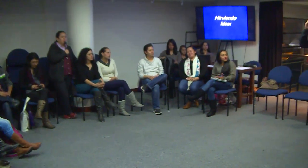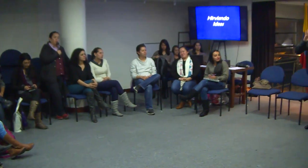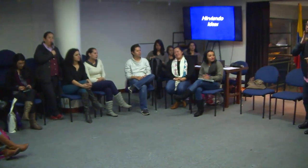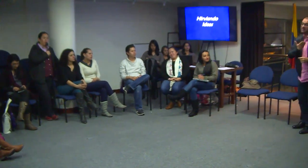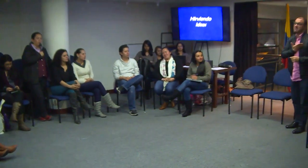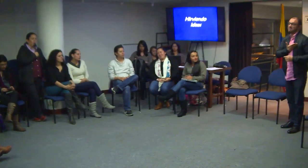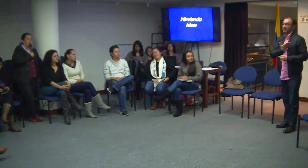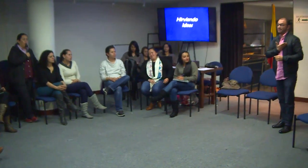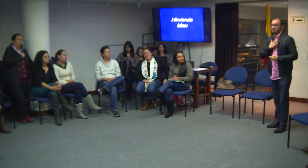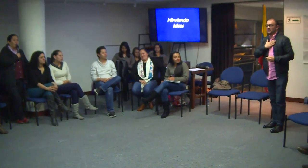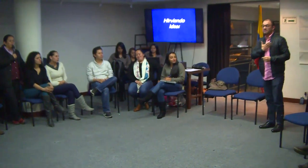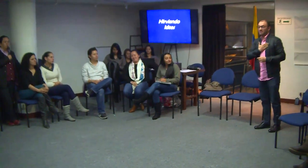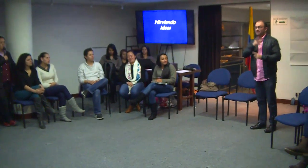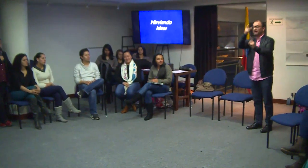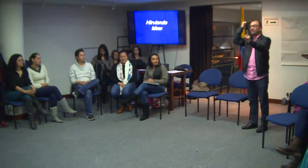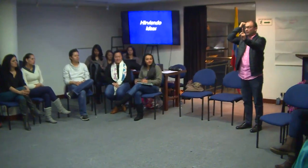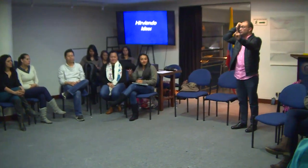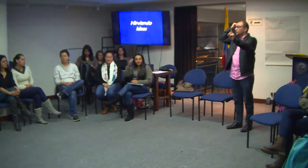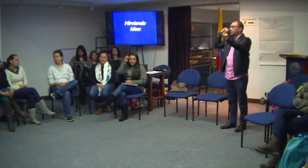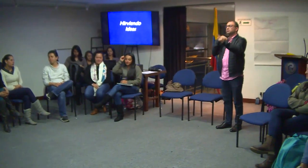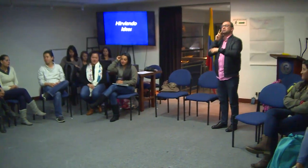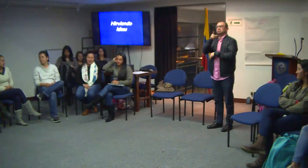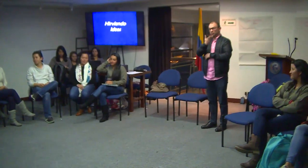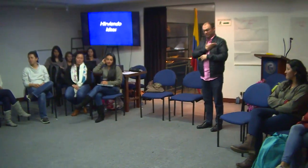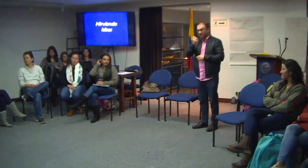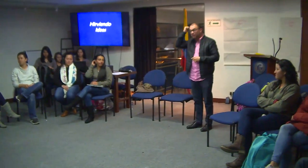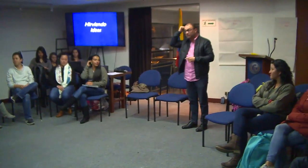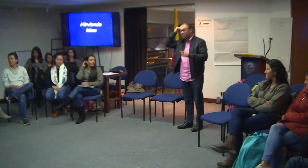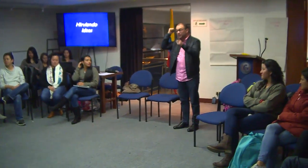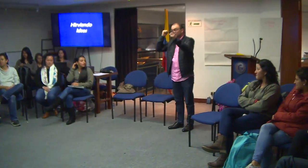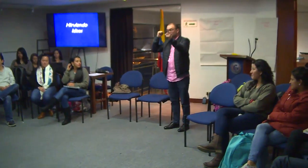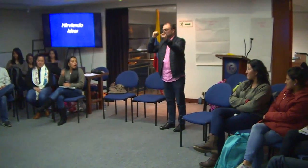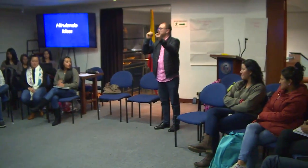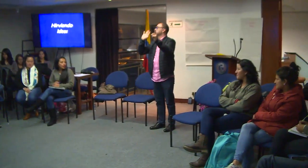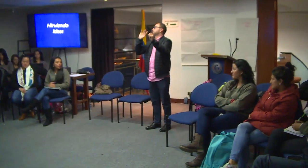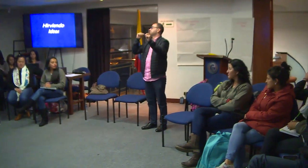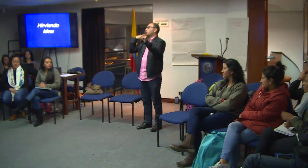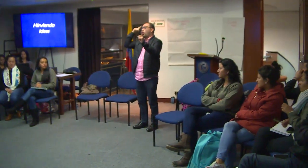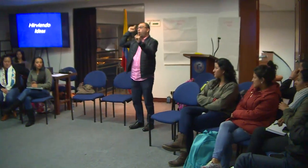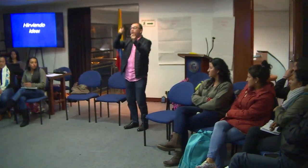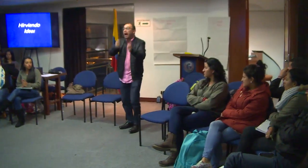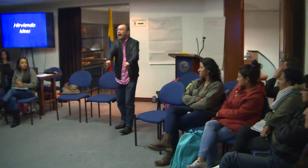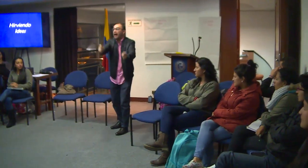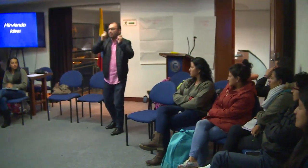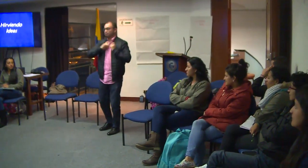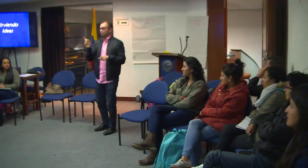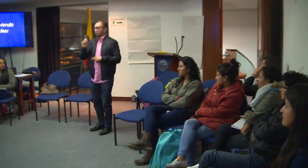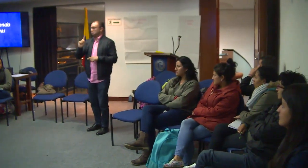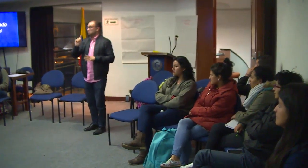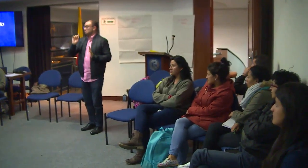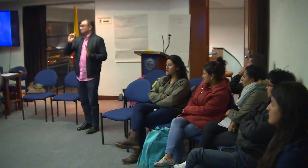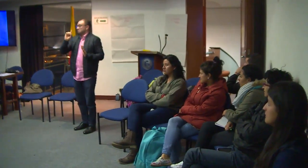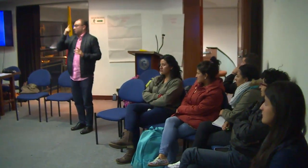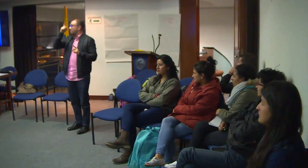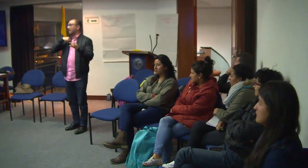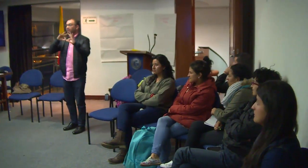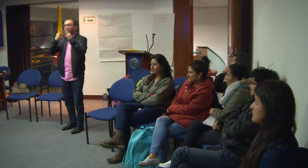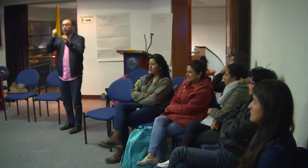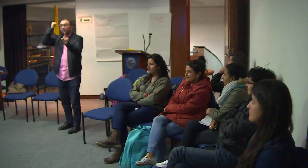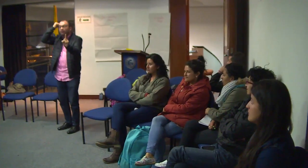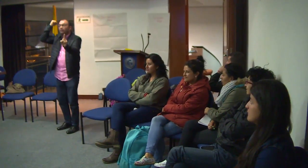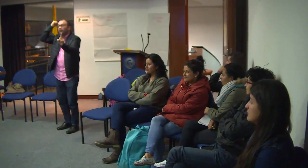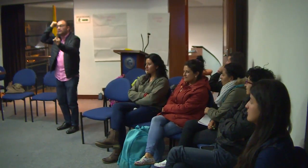Entonces, cuando mi primera experiencia con esa figura de maestro fue con mi mamá. No fue que ella